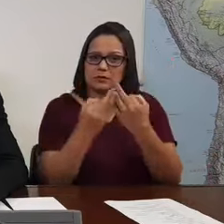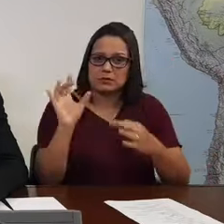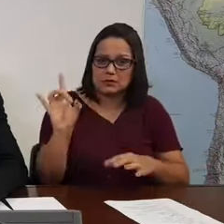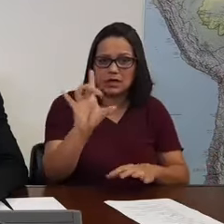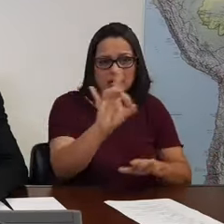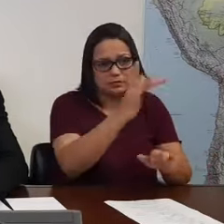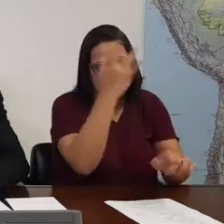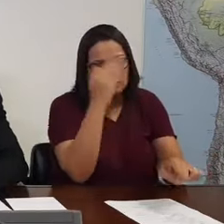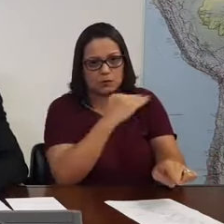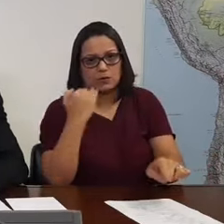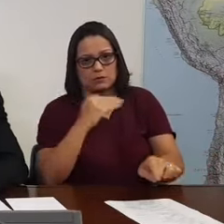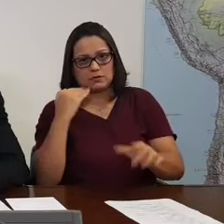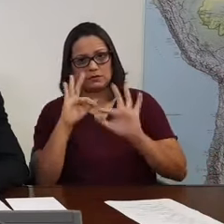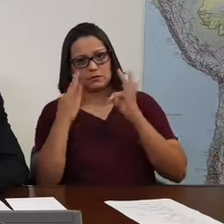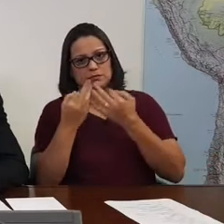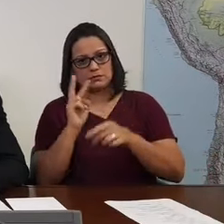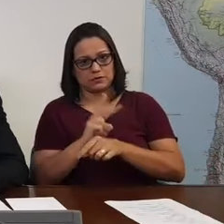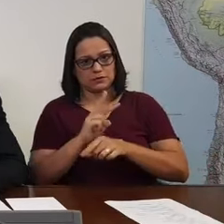for.